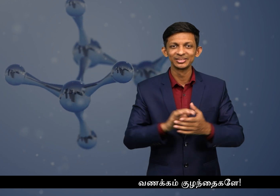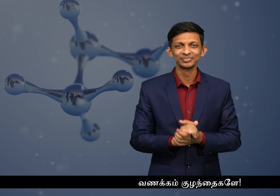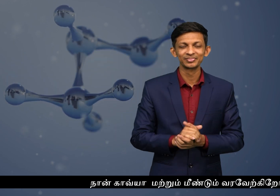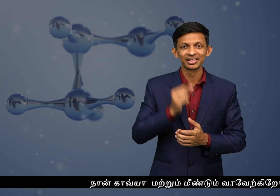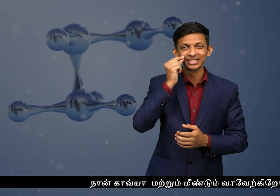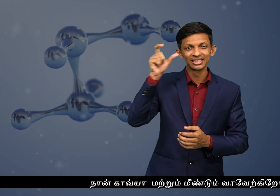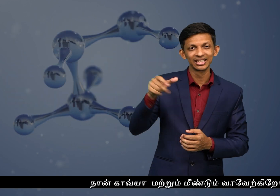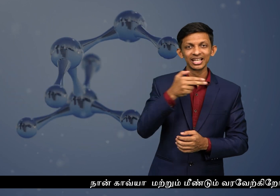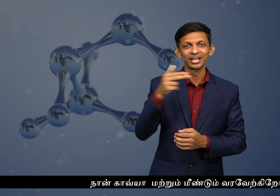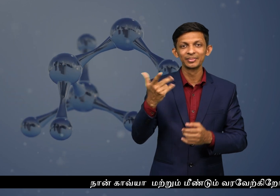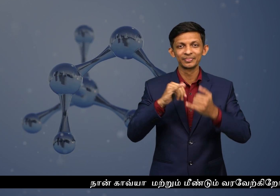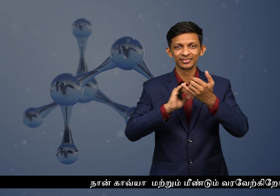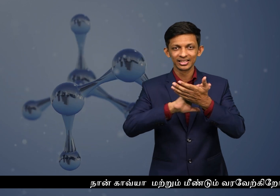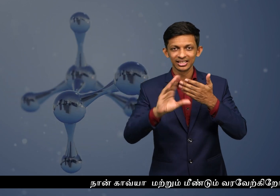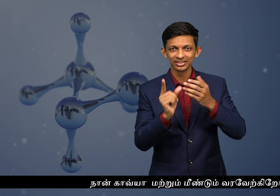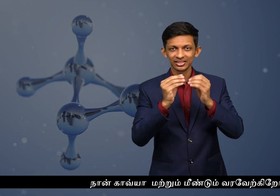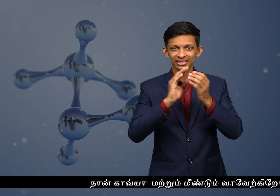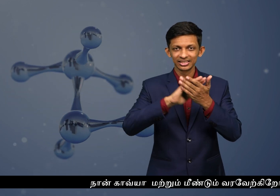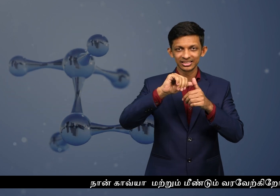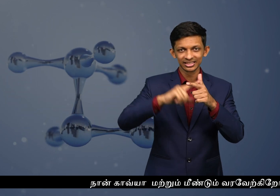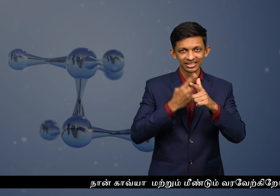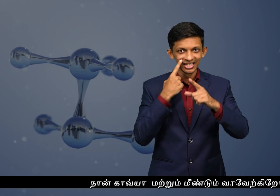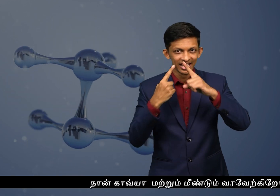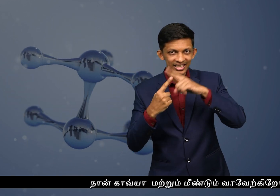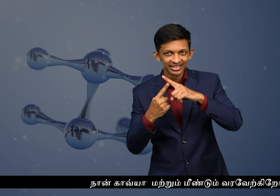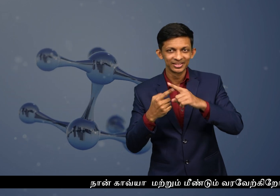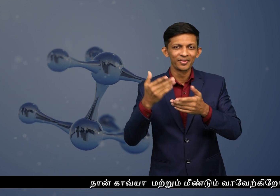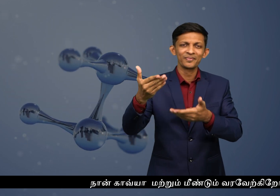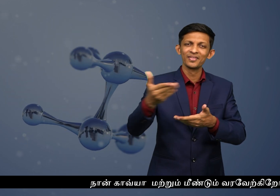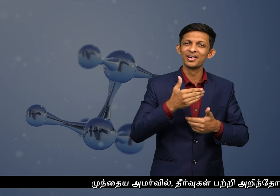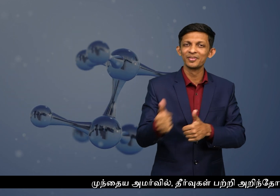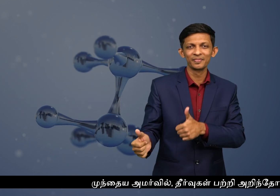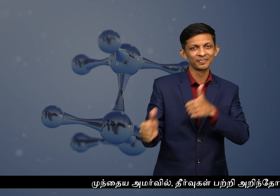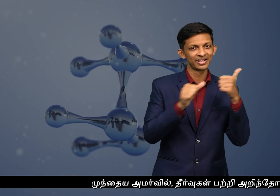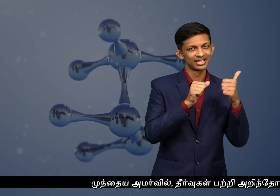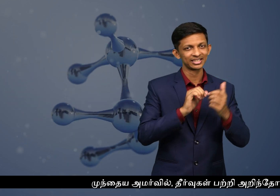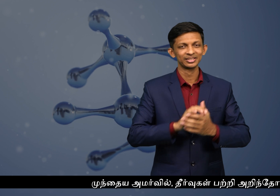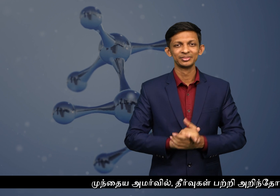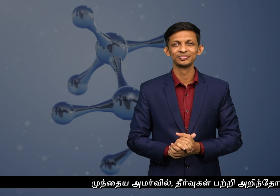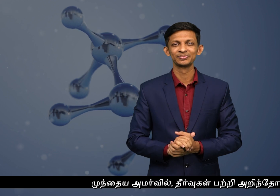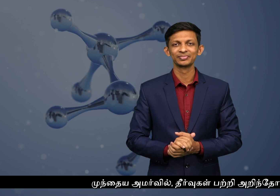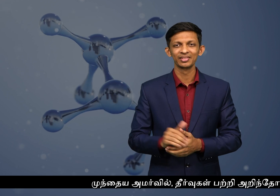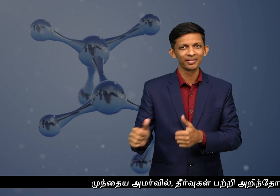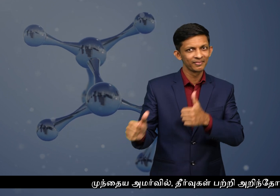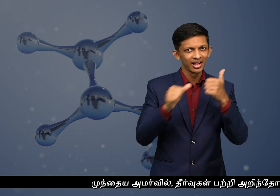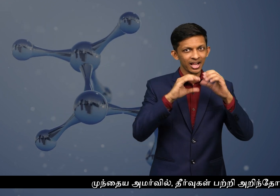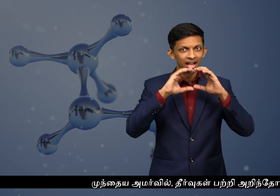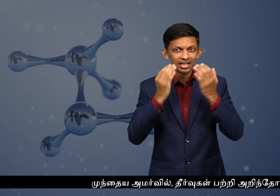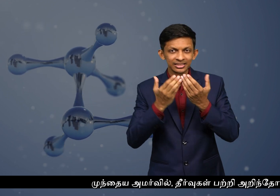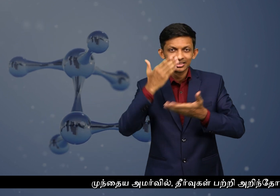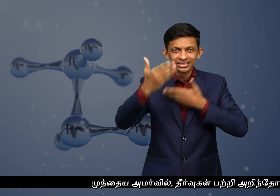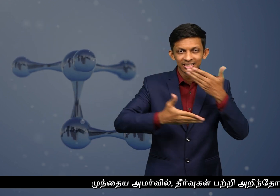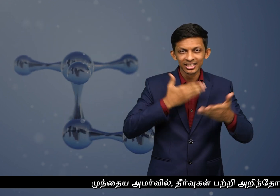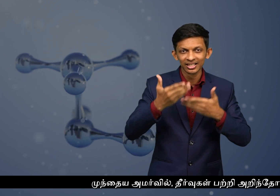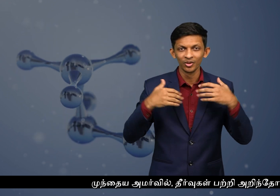செல்வங்களே! நான் காவ்யா மற்றும் மீண்டும் உங்களை வரவேற்கிறோம். முந்தைய அமர்வில் தீர்வுகள் பற்றி